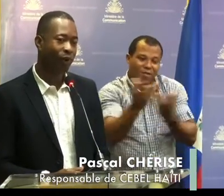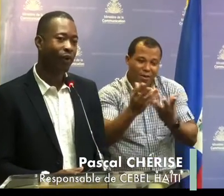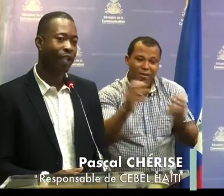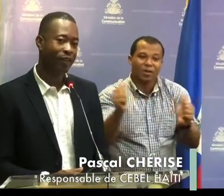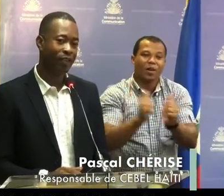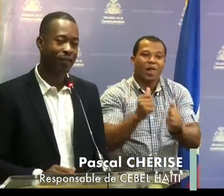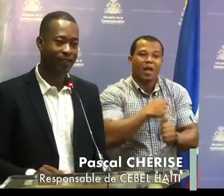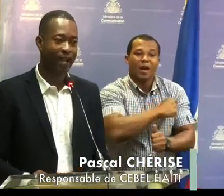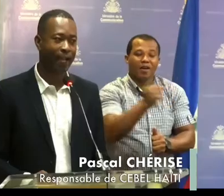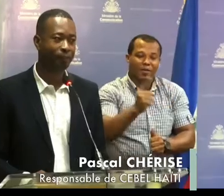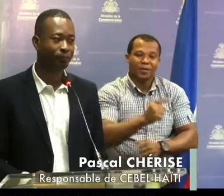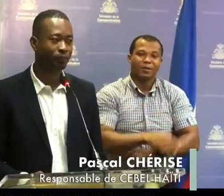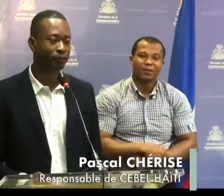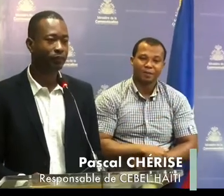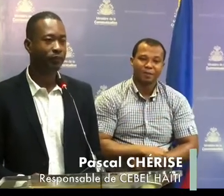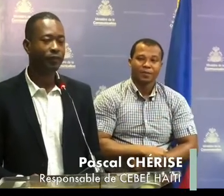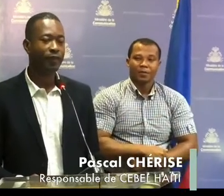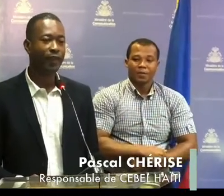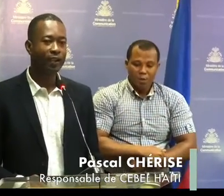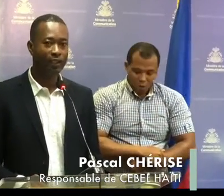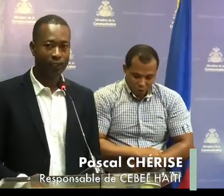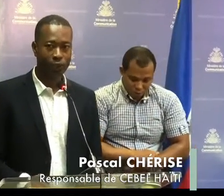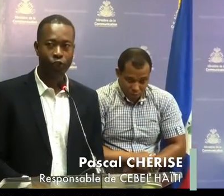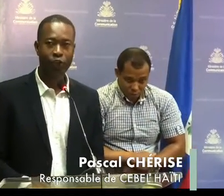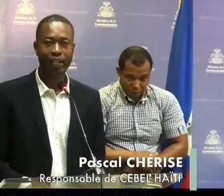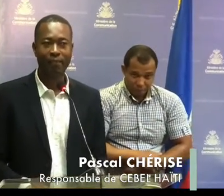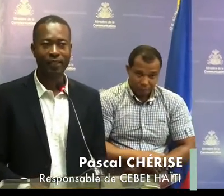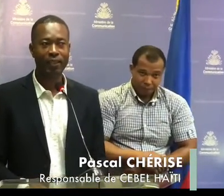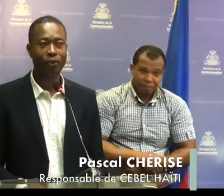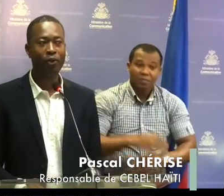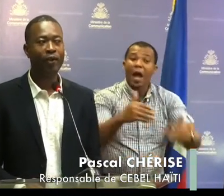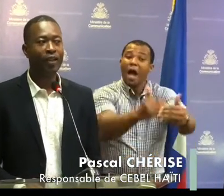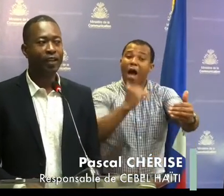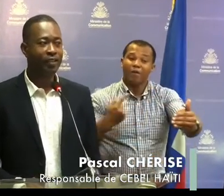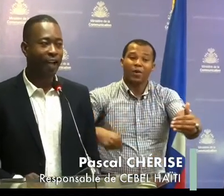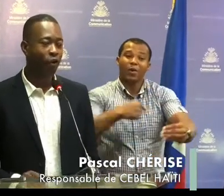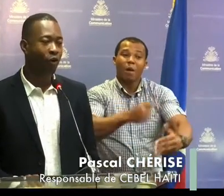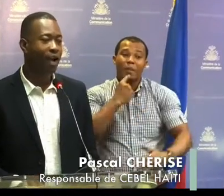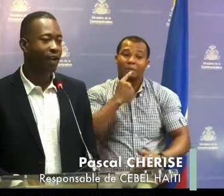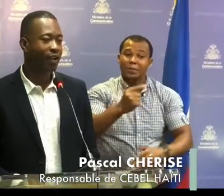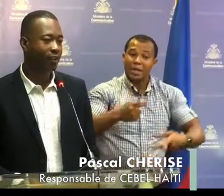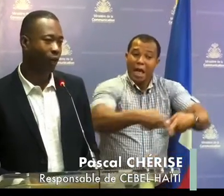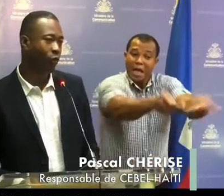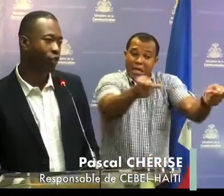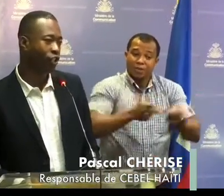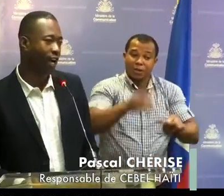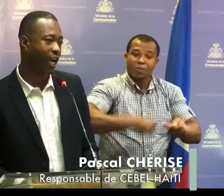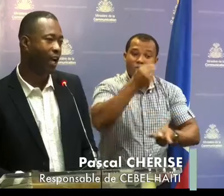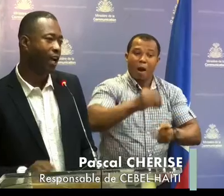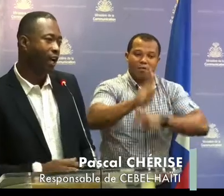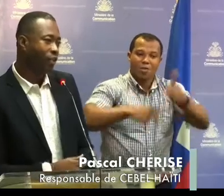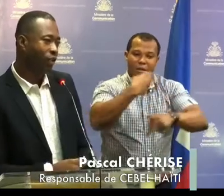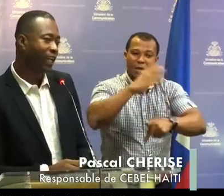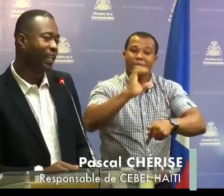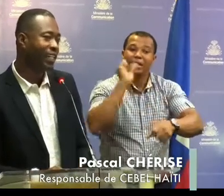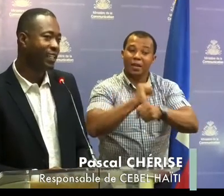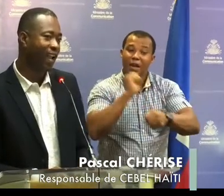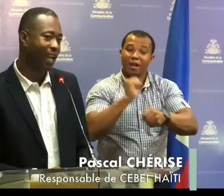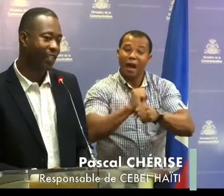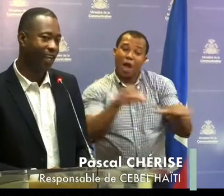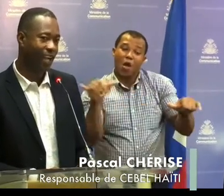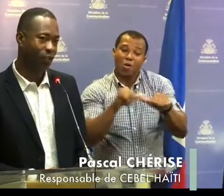l'organisation, événement ça. D'entre Dieu n'a dit que salon, tant pour Jean,